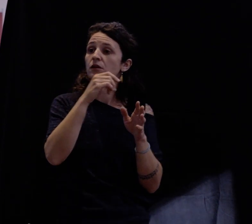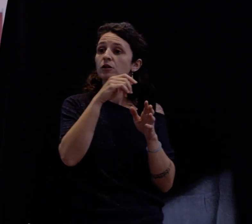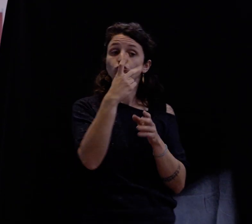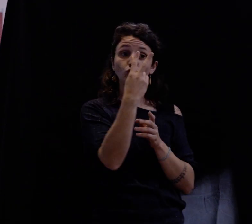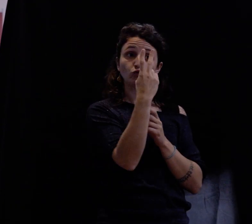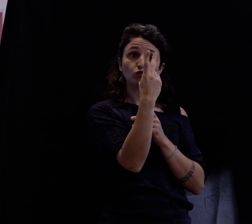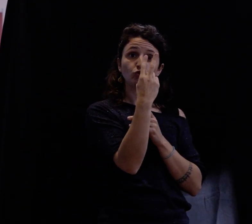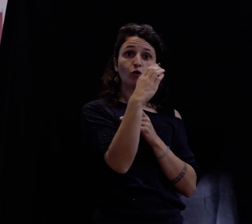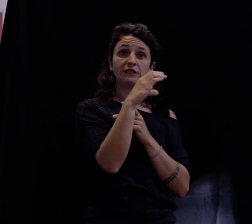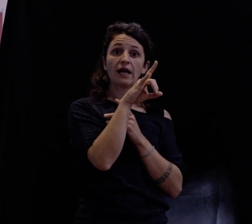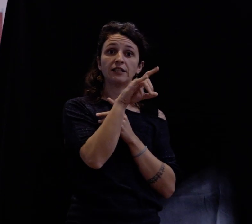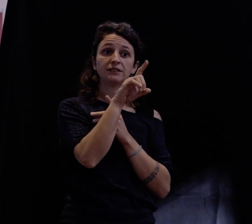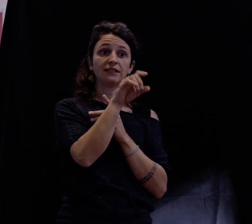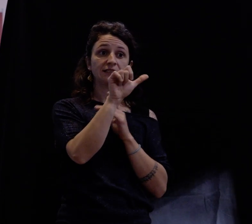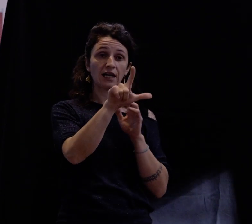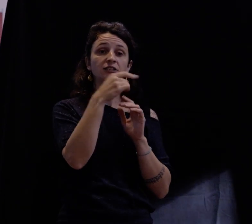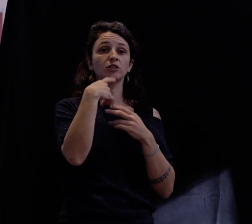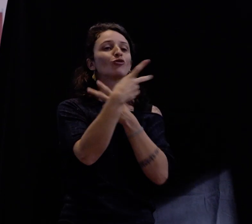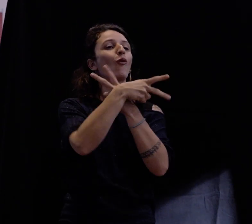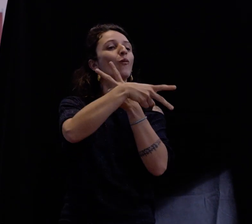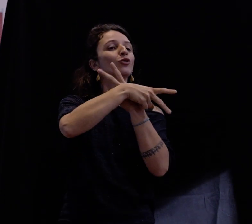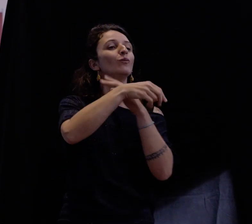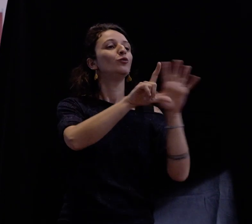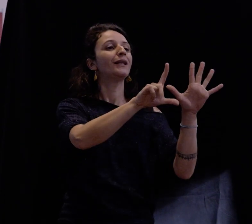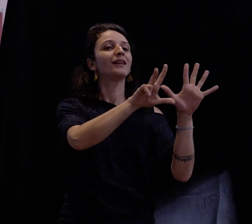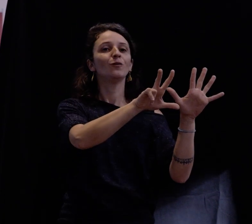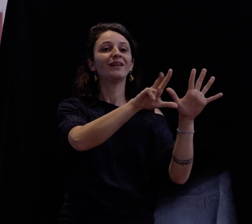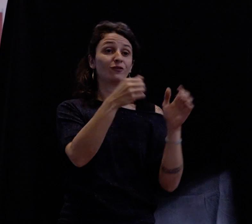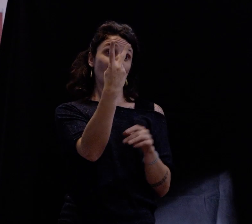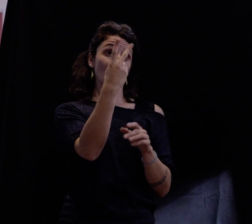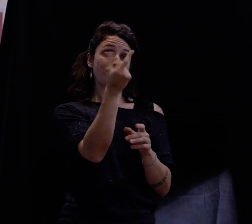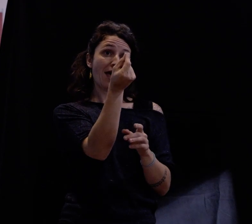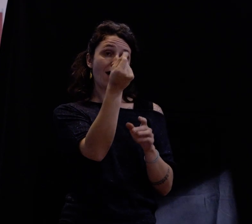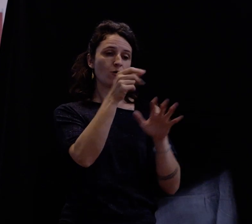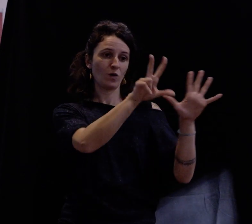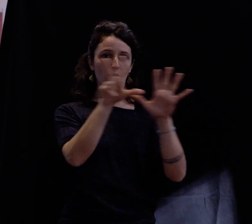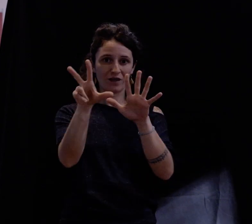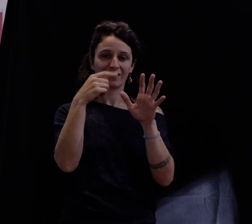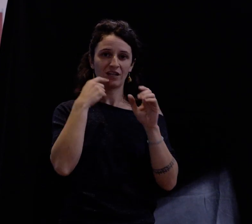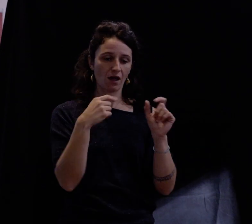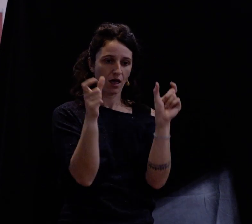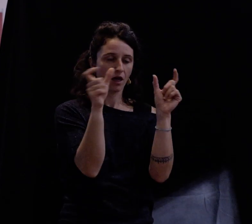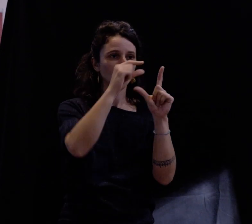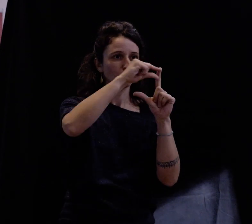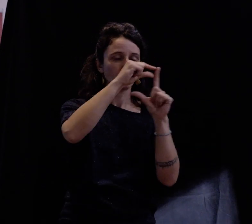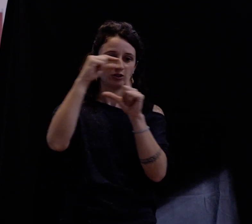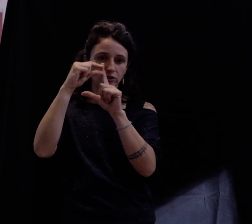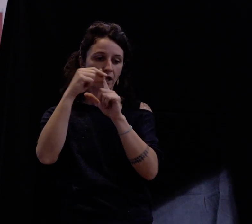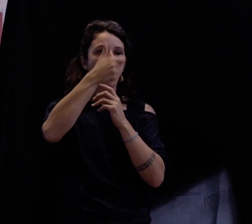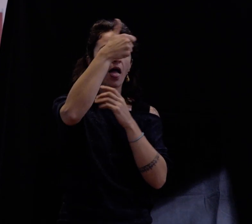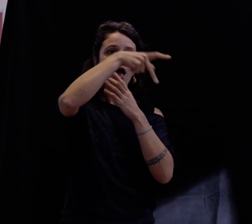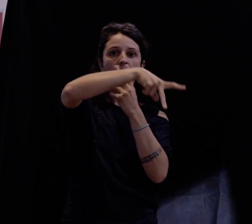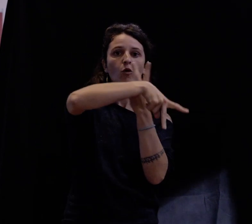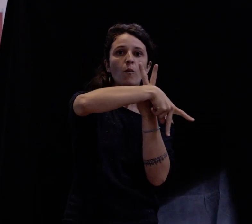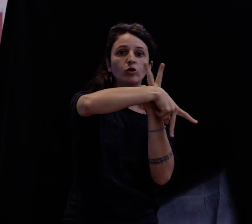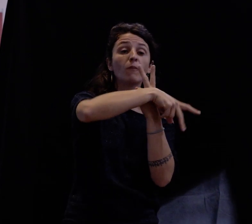que nous avons, donc nous avons 2 chromosomes 8, donc sur chaque chromosome 8, on a une version du gène. On va avoir un chromosome où il va y avoir une faute, mais on a